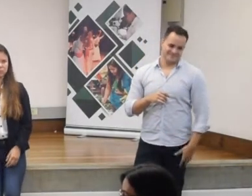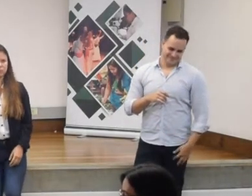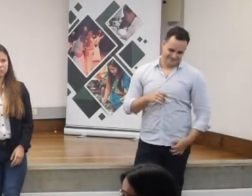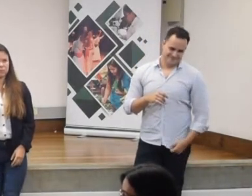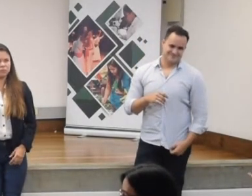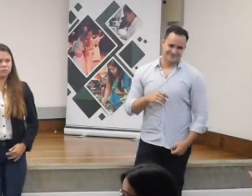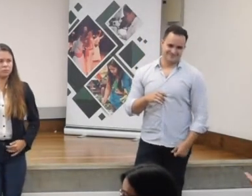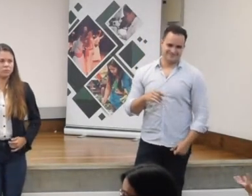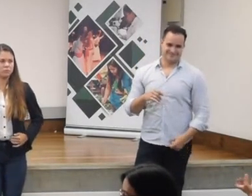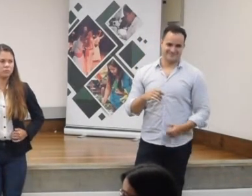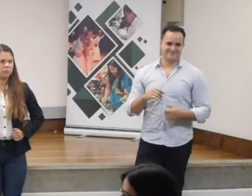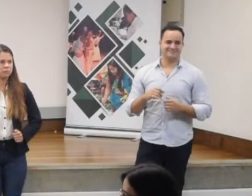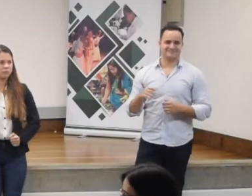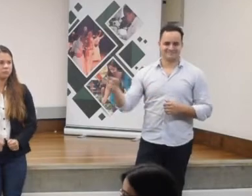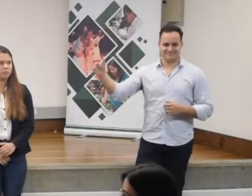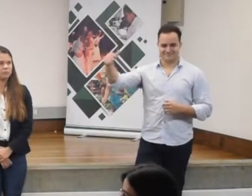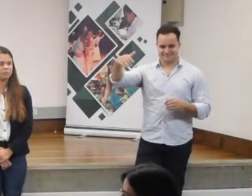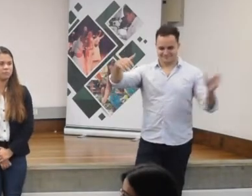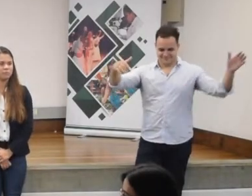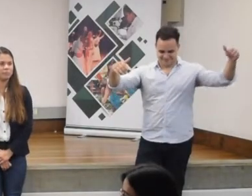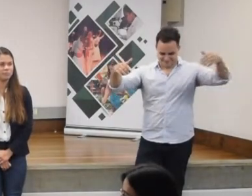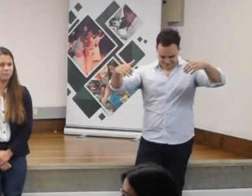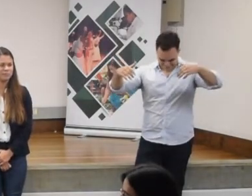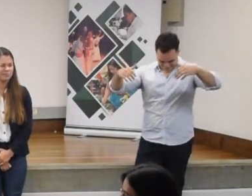pensarse quién y cómo,